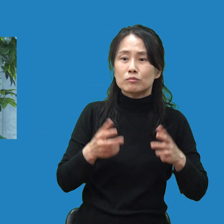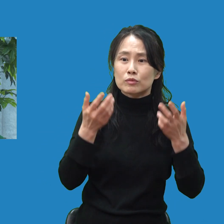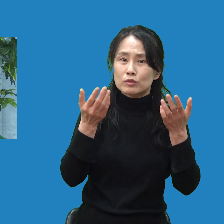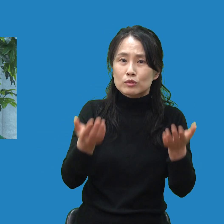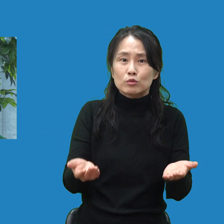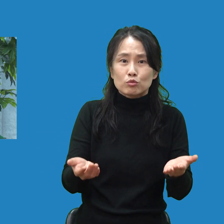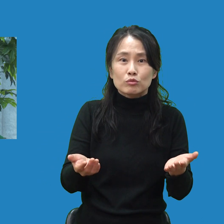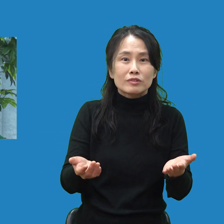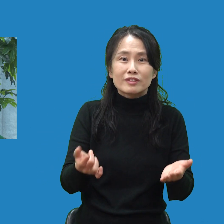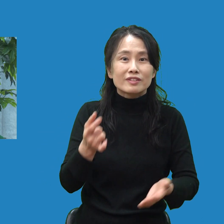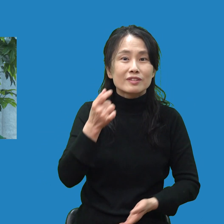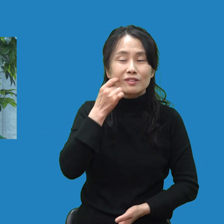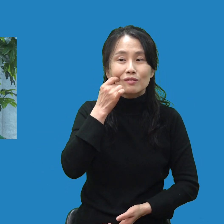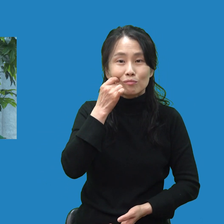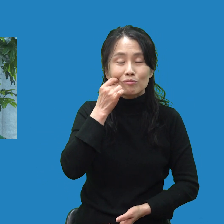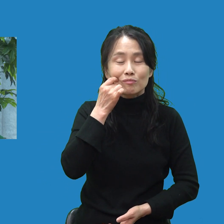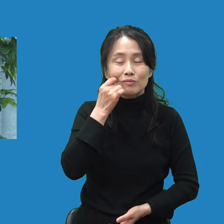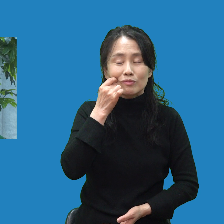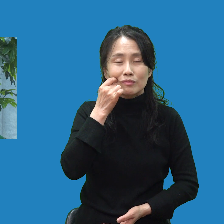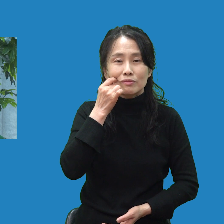어디로 가버렸습니까?